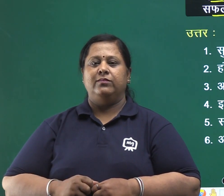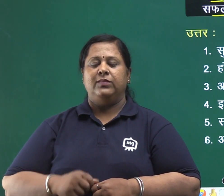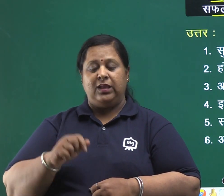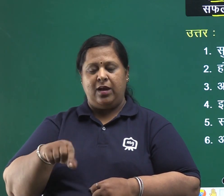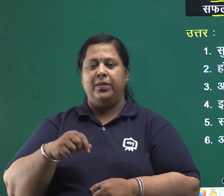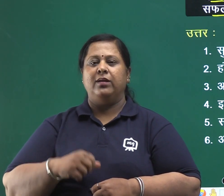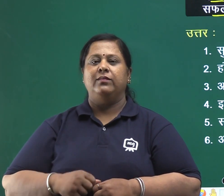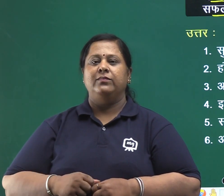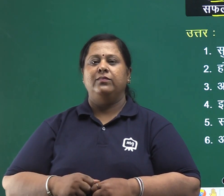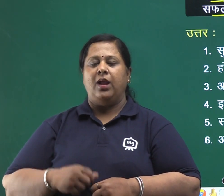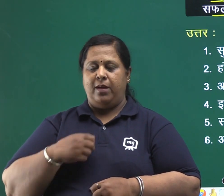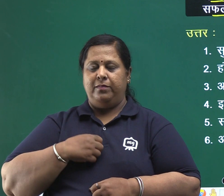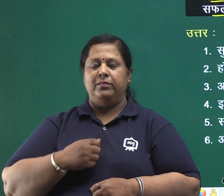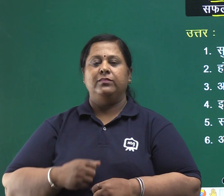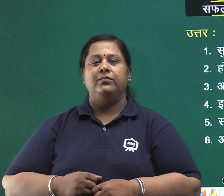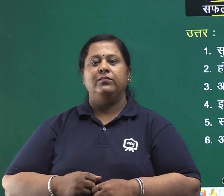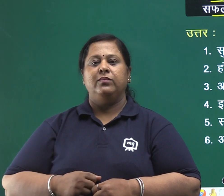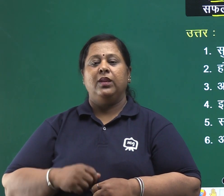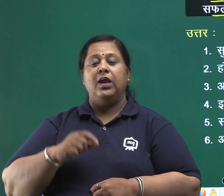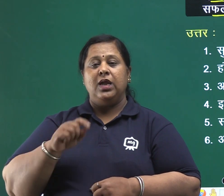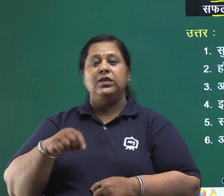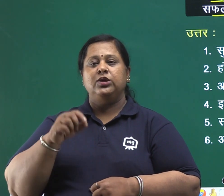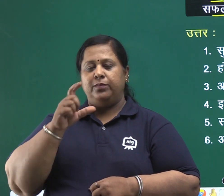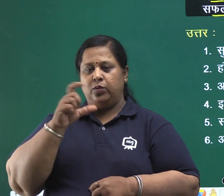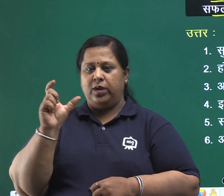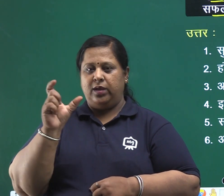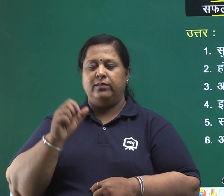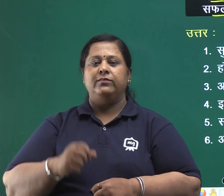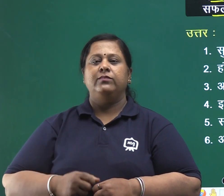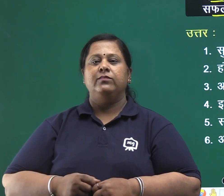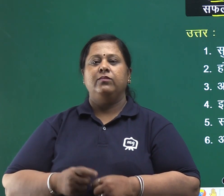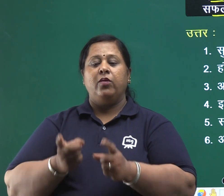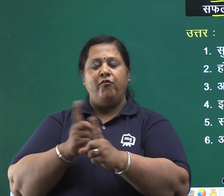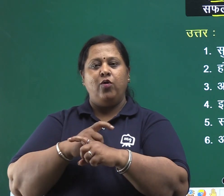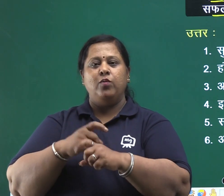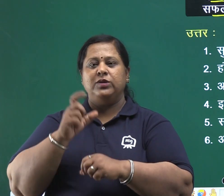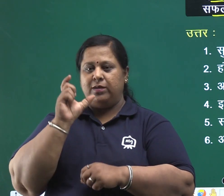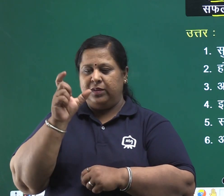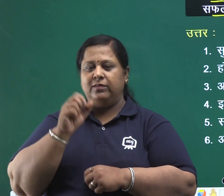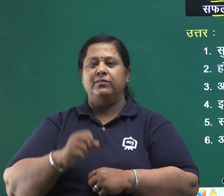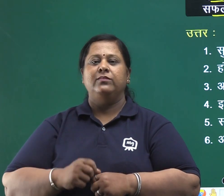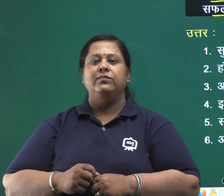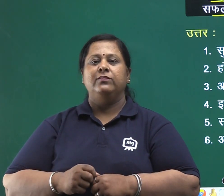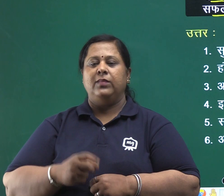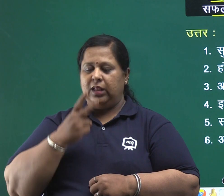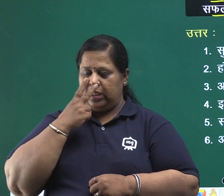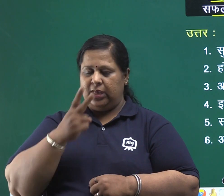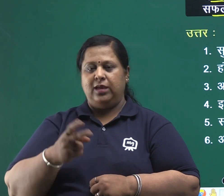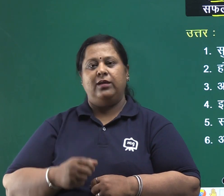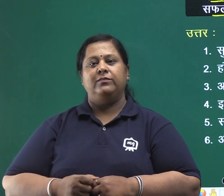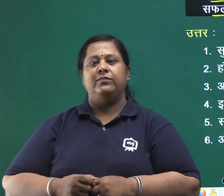यहाँ पर हम इन शब्दों के विलोम शब्द